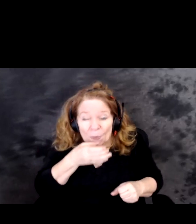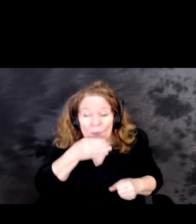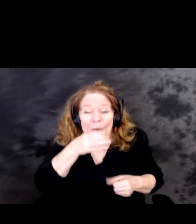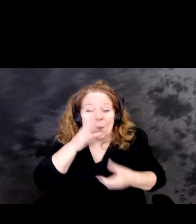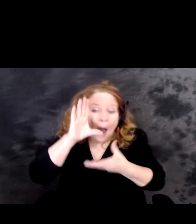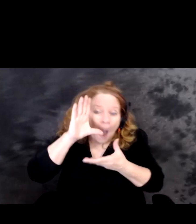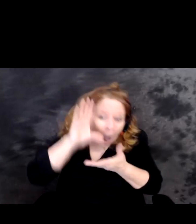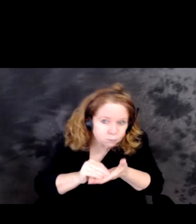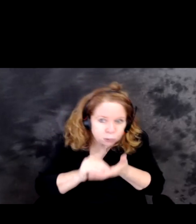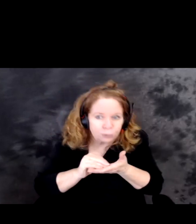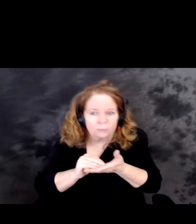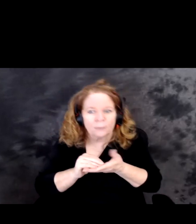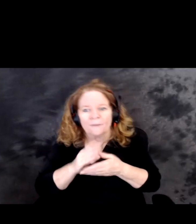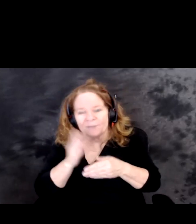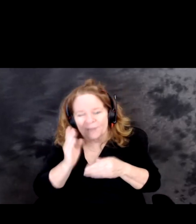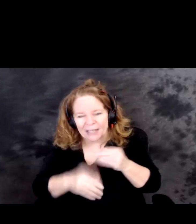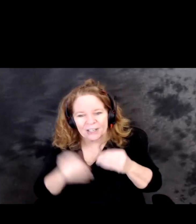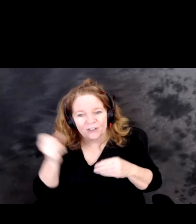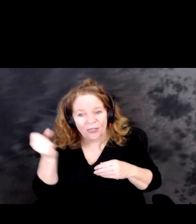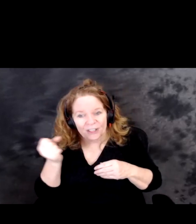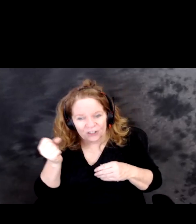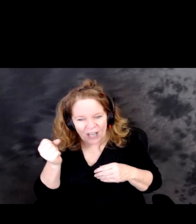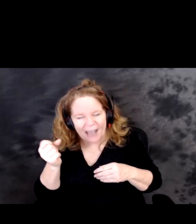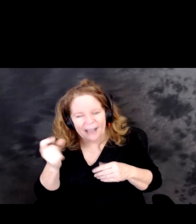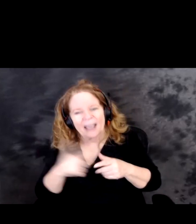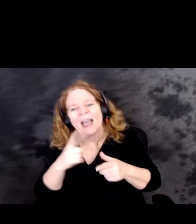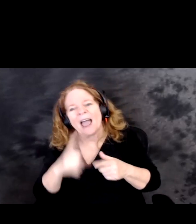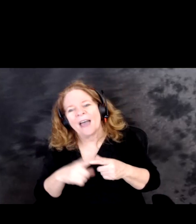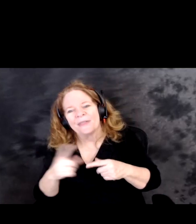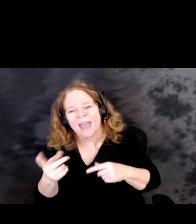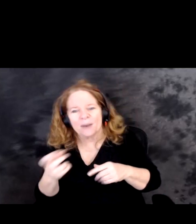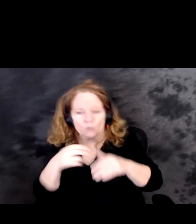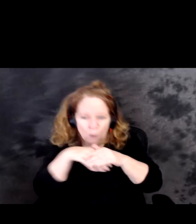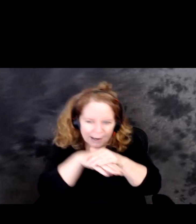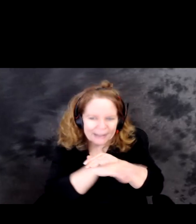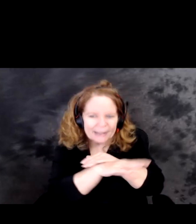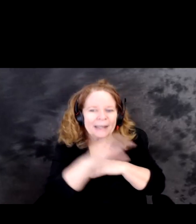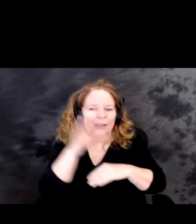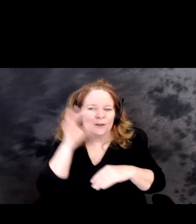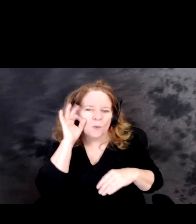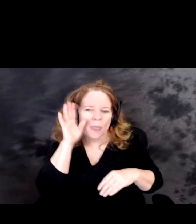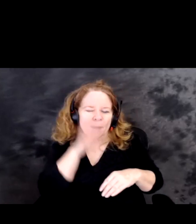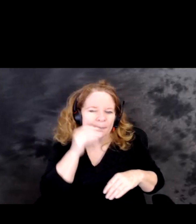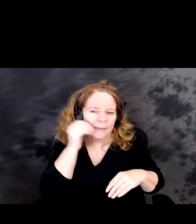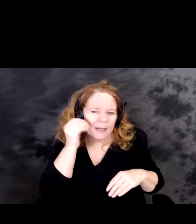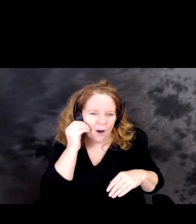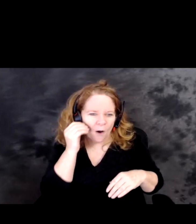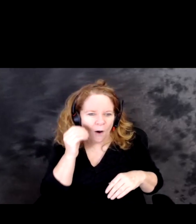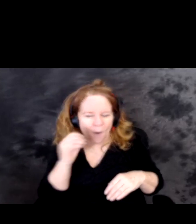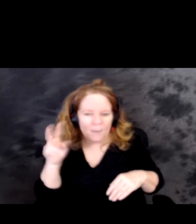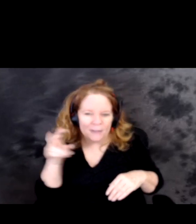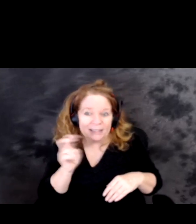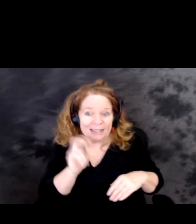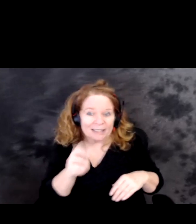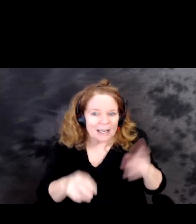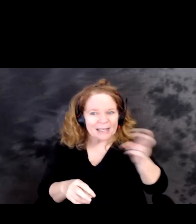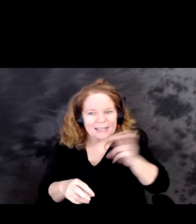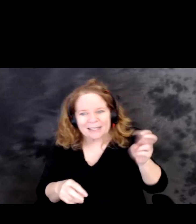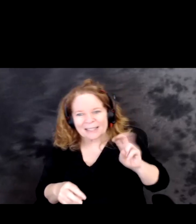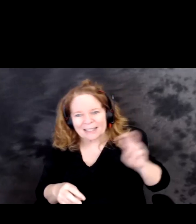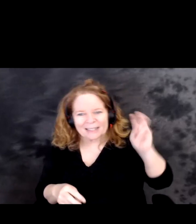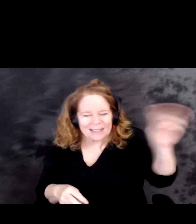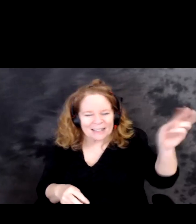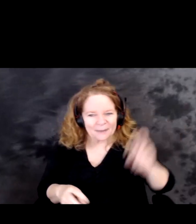último gran trago de su malteada de arco iris y entró felizmente a la colmena Busy Beehive.